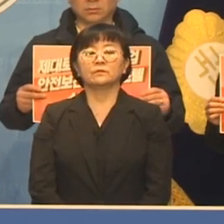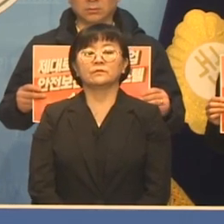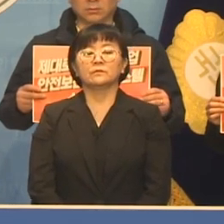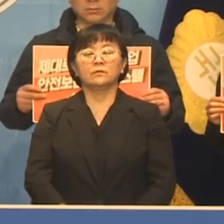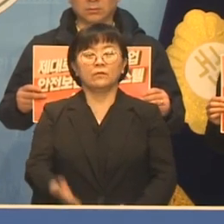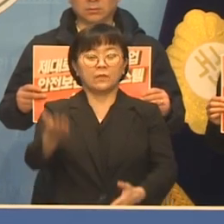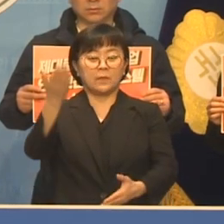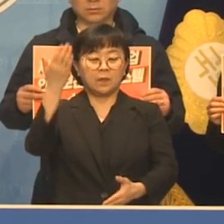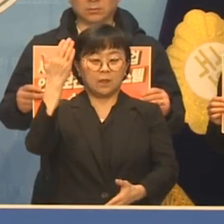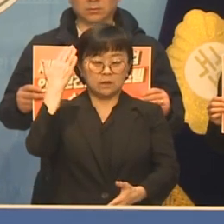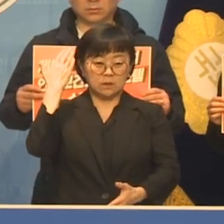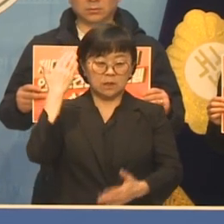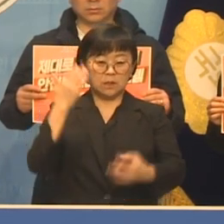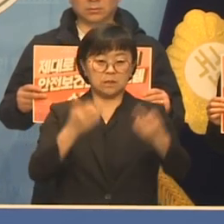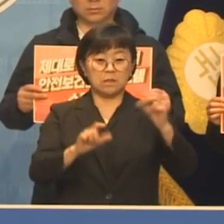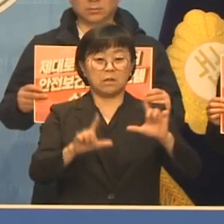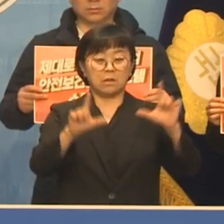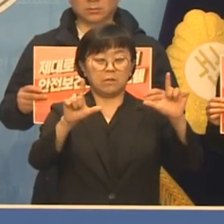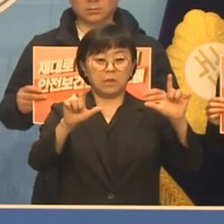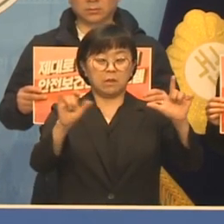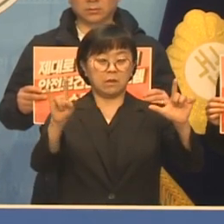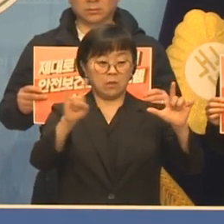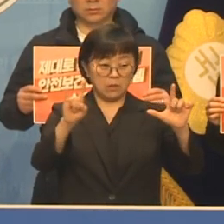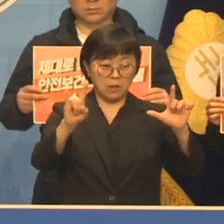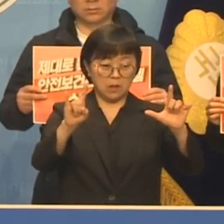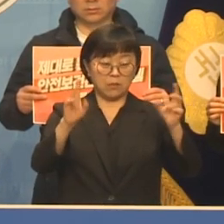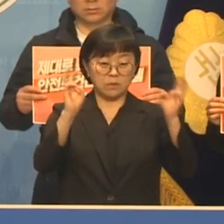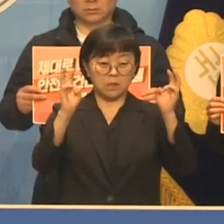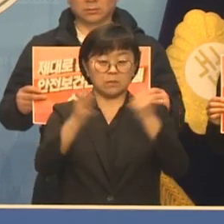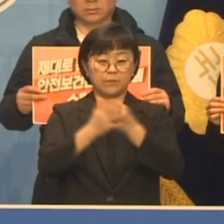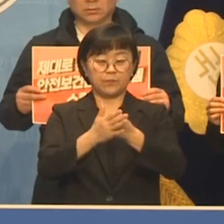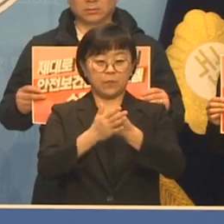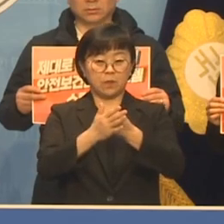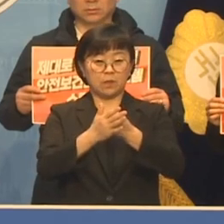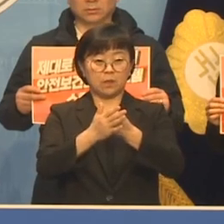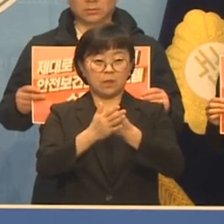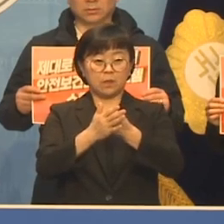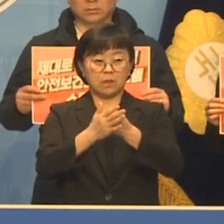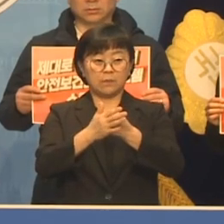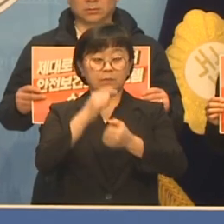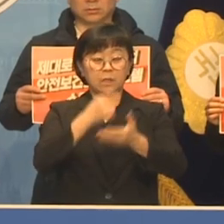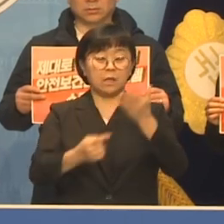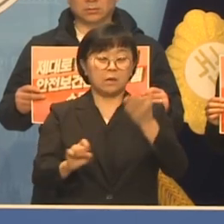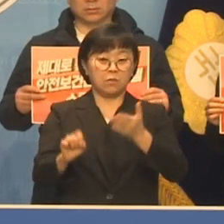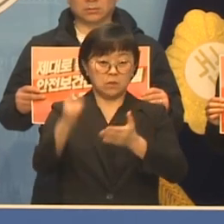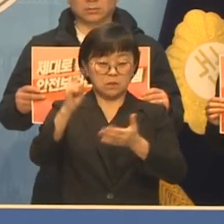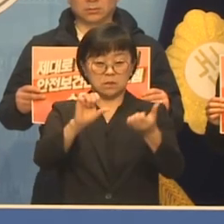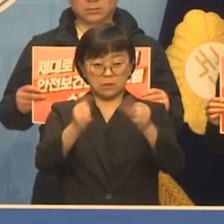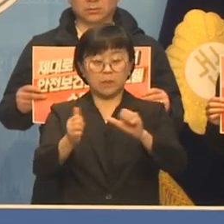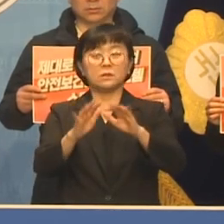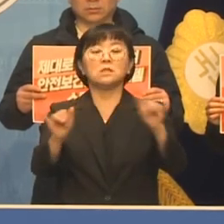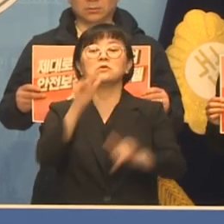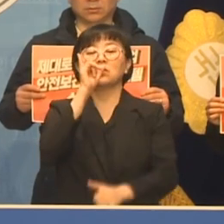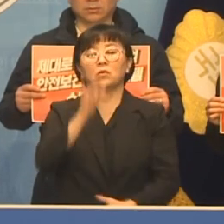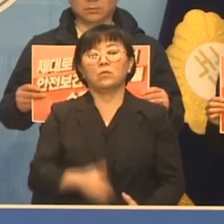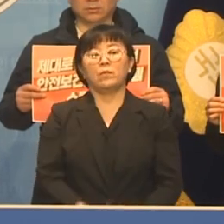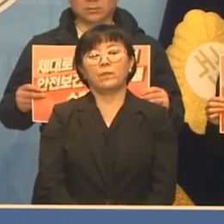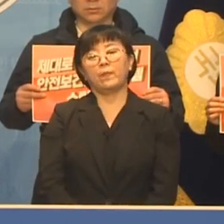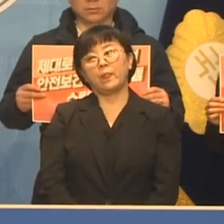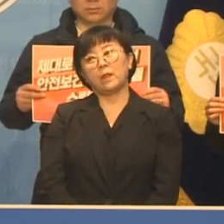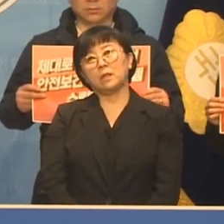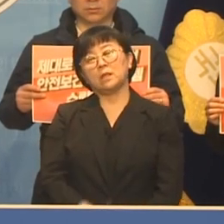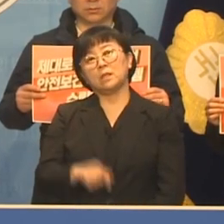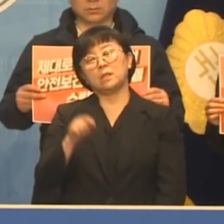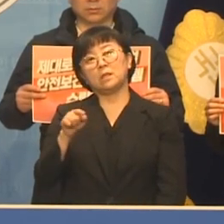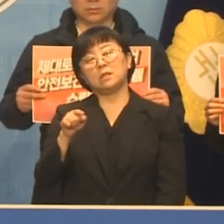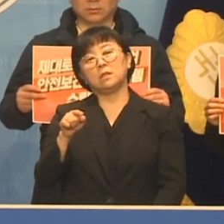지난 12일 현대중공업에서도 조선해양사업부에서도 중대재해로 사망한 노동자가 있습니다. 이